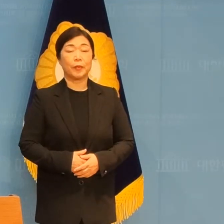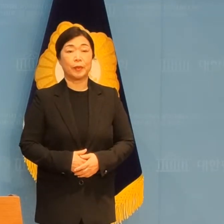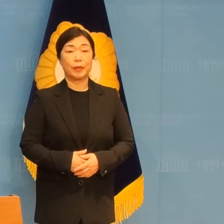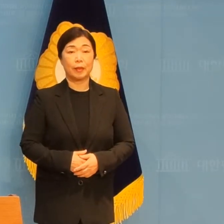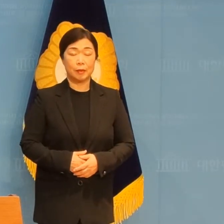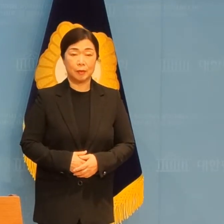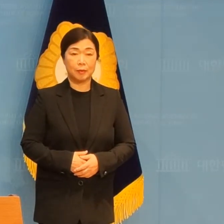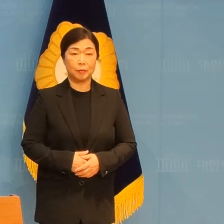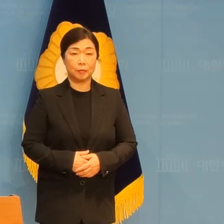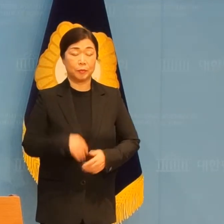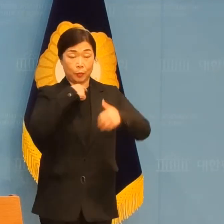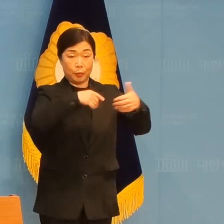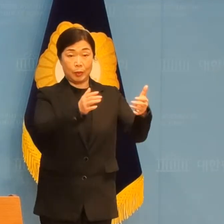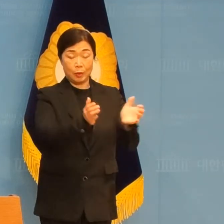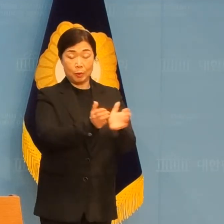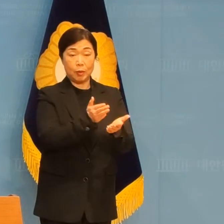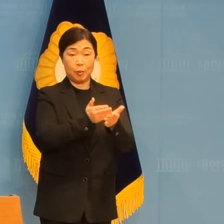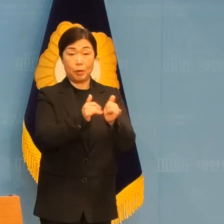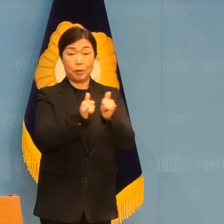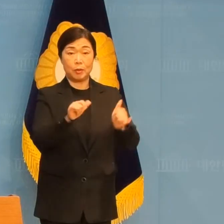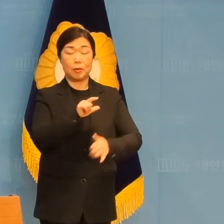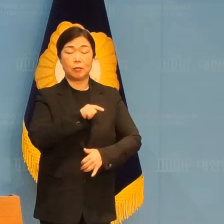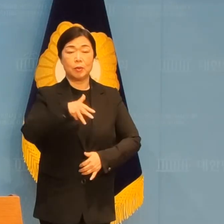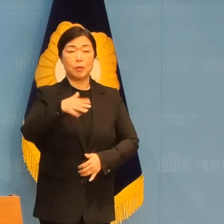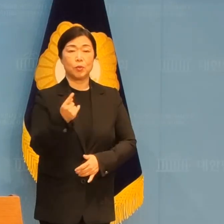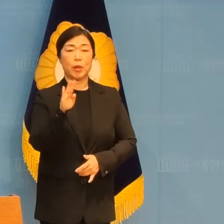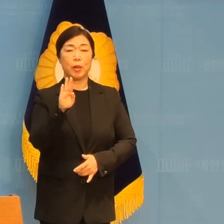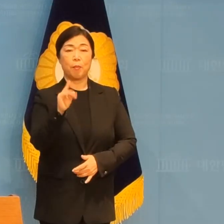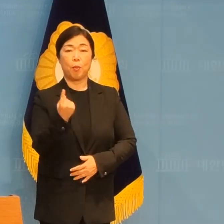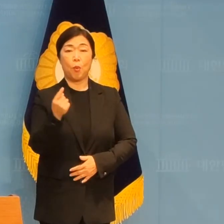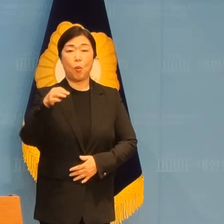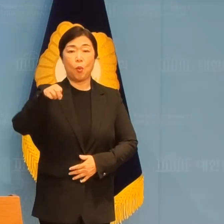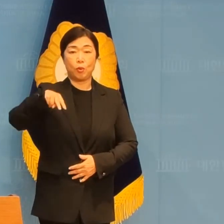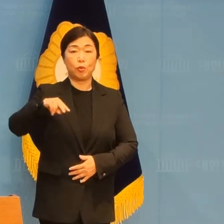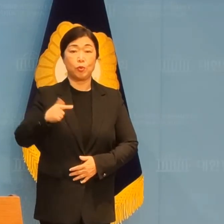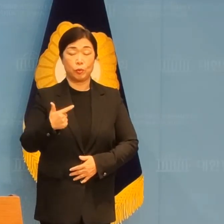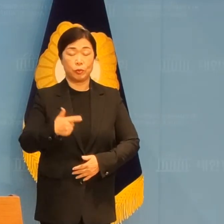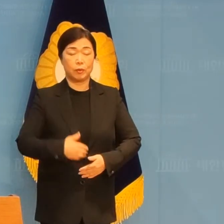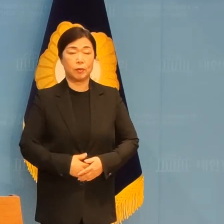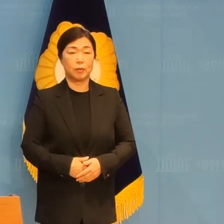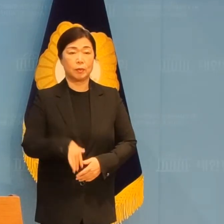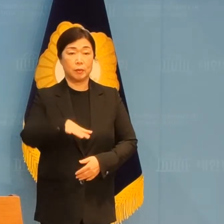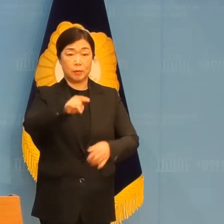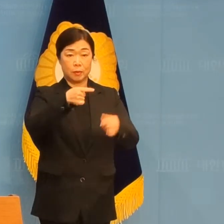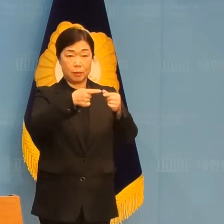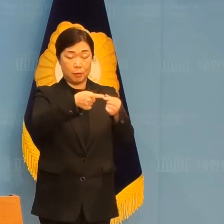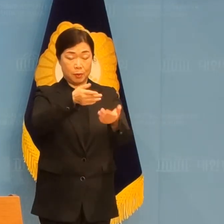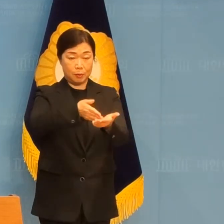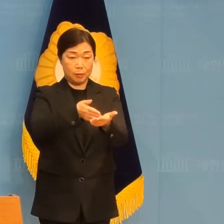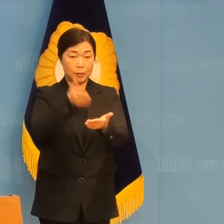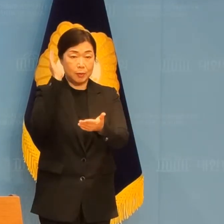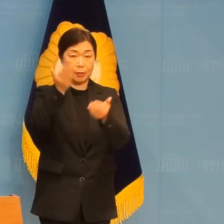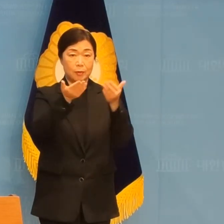안녕하세요. 국민의힘 수석 대변인 최보윤 의원입니다. 첫 번째 논평 시작하겠습니다.